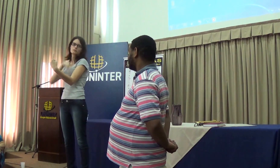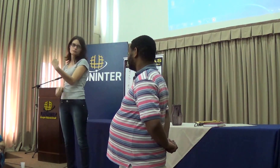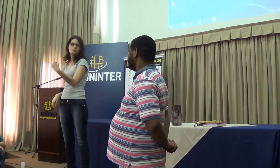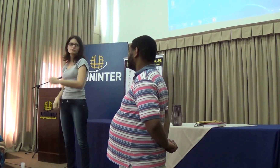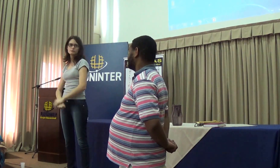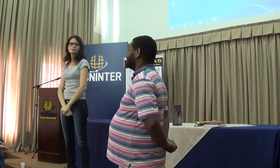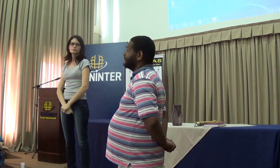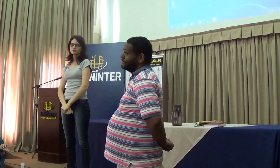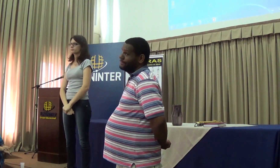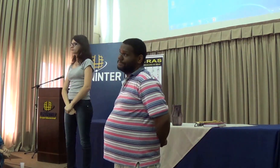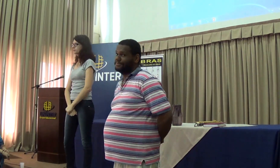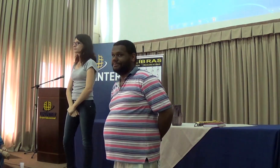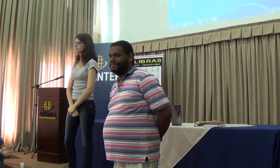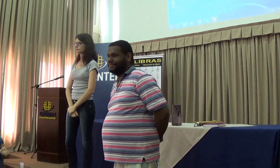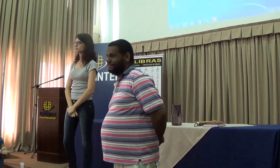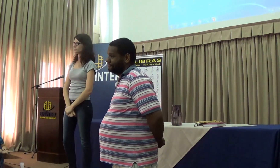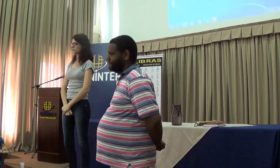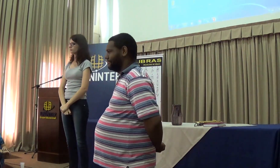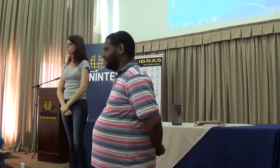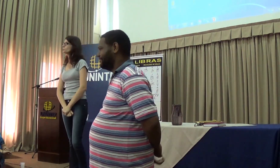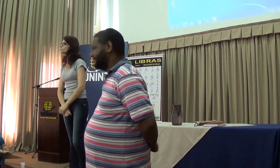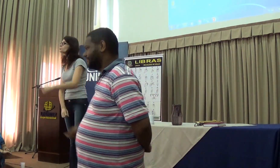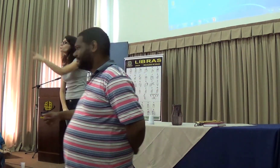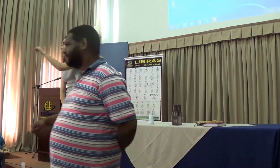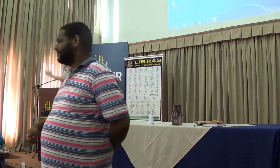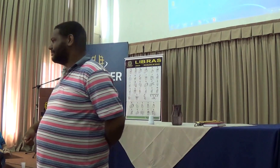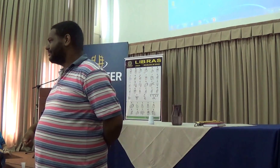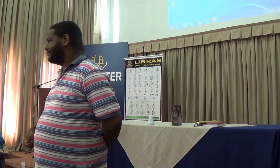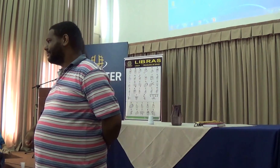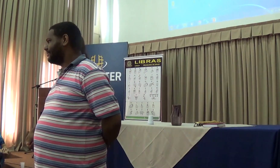Libras, ela atende a região de Curitiba.